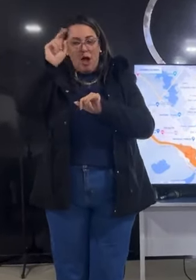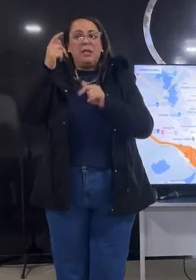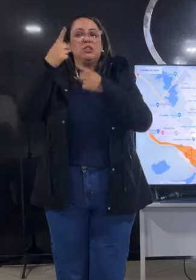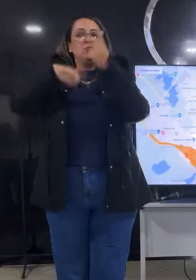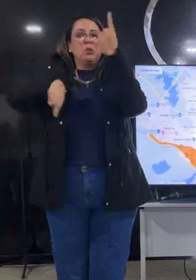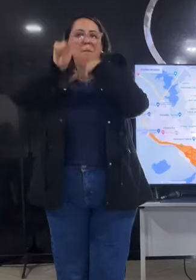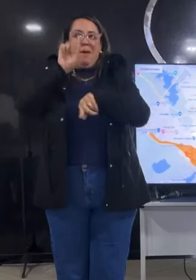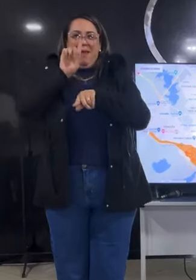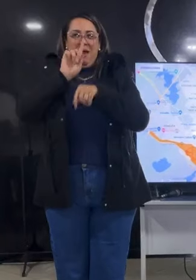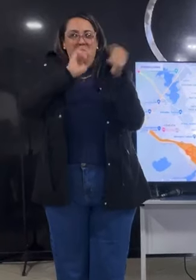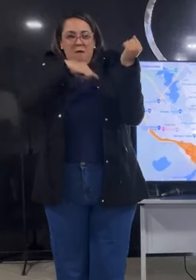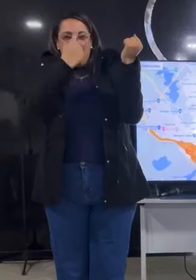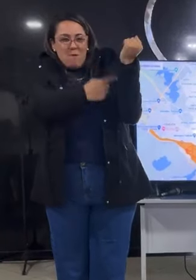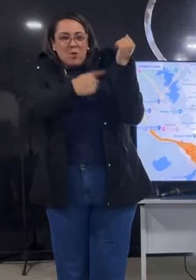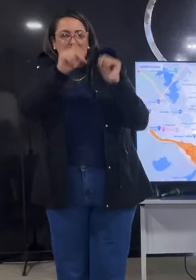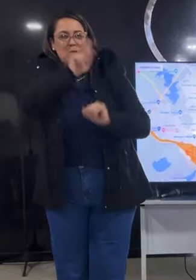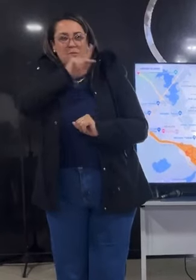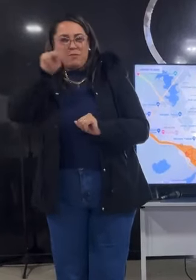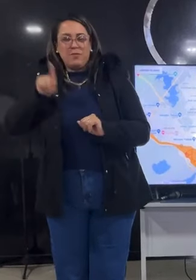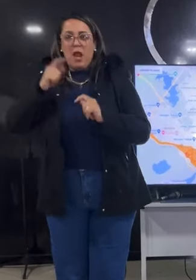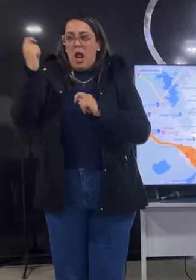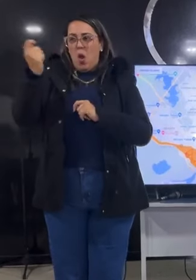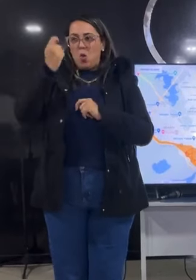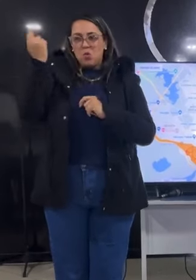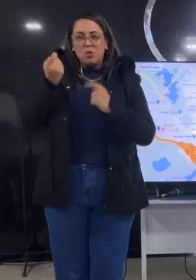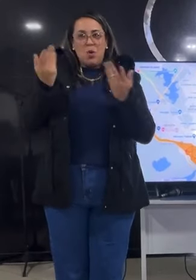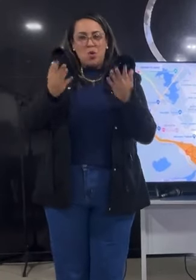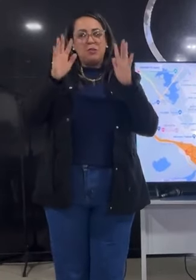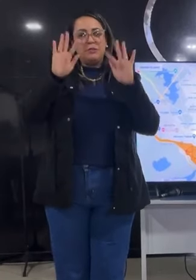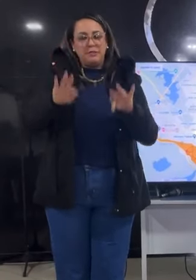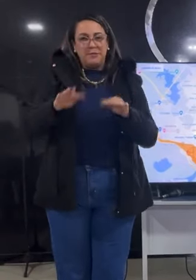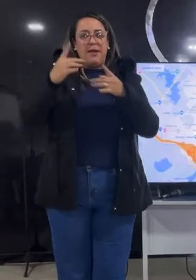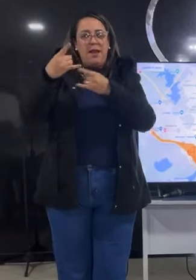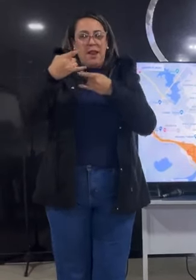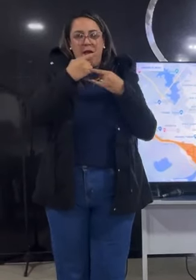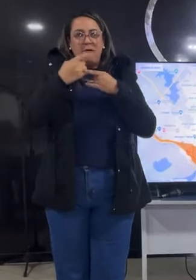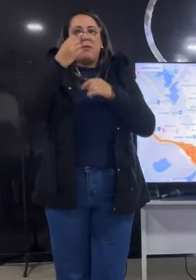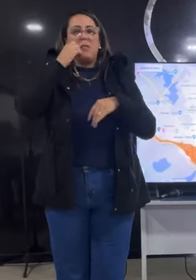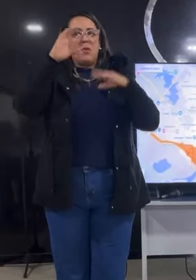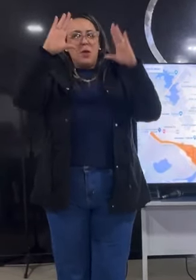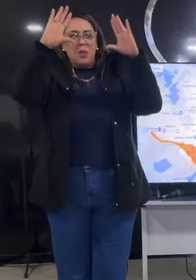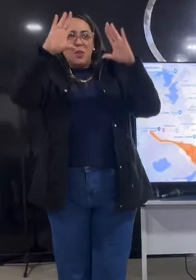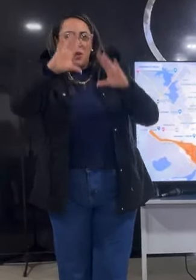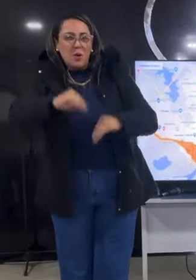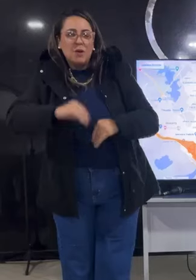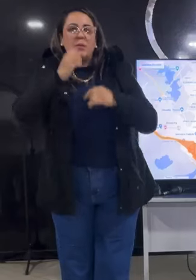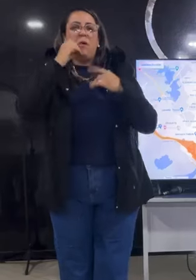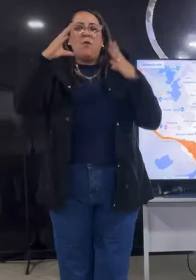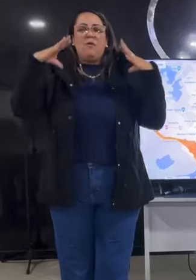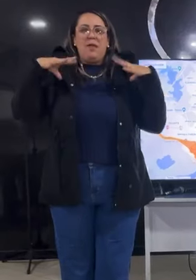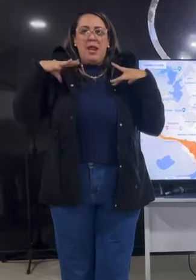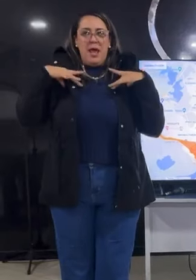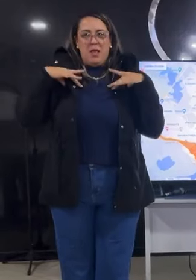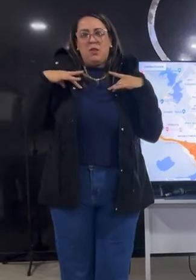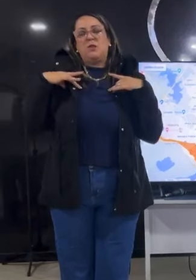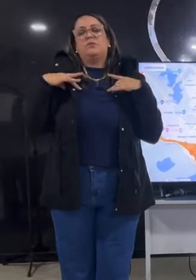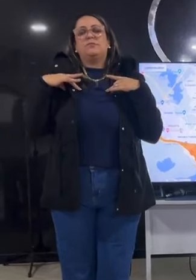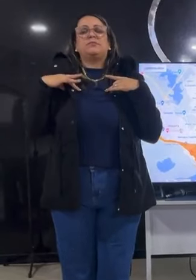né do Povo gaúcho a gente encerra essa Live se despedindo desejando uma boa noite um bom feriado de Corpus